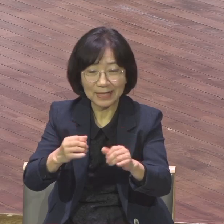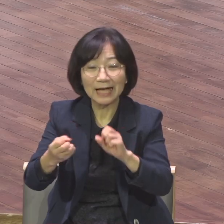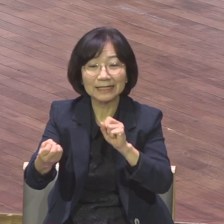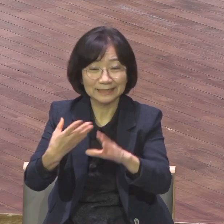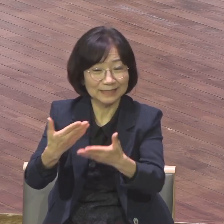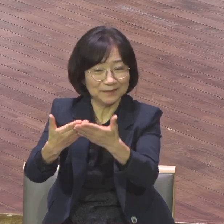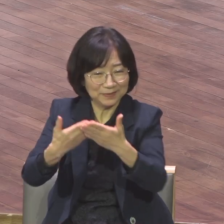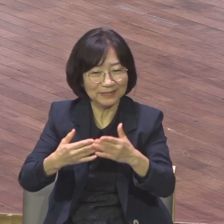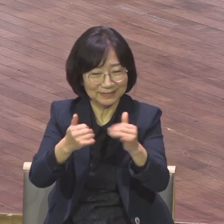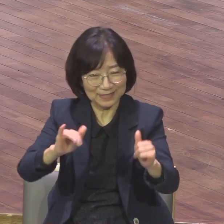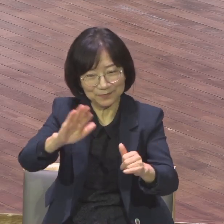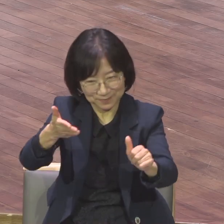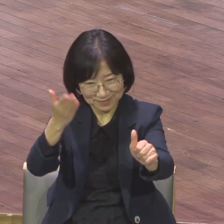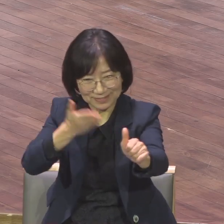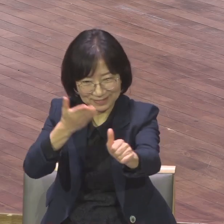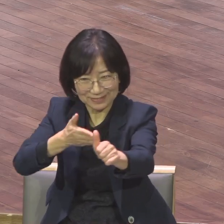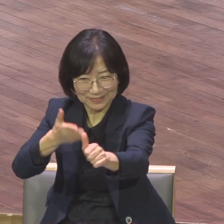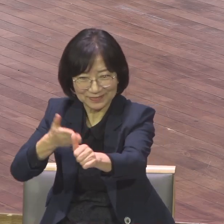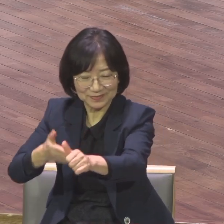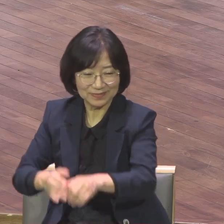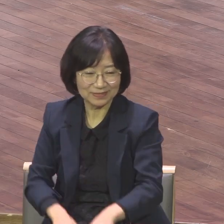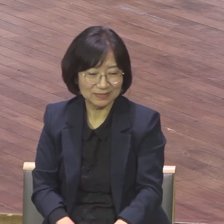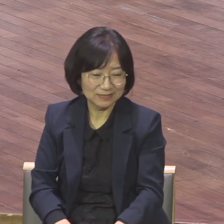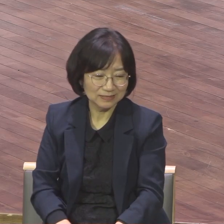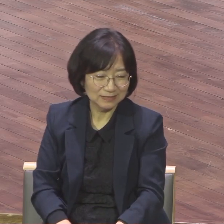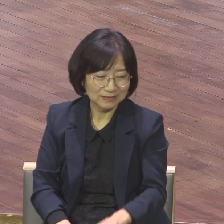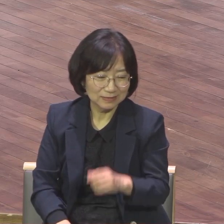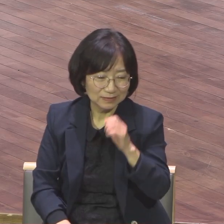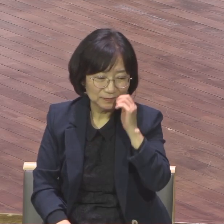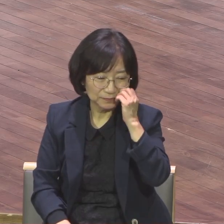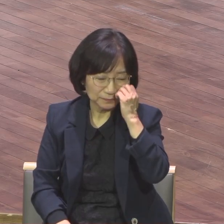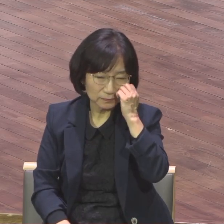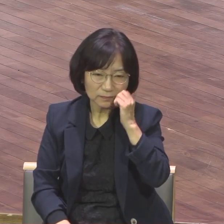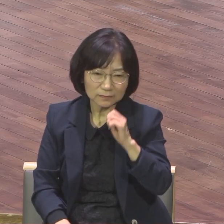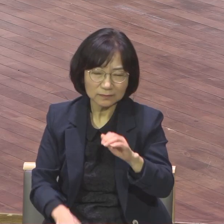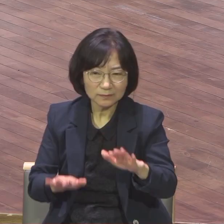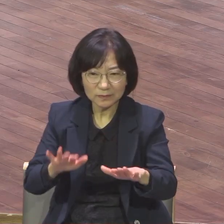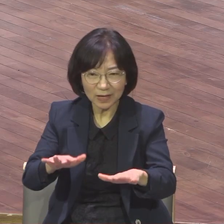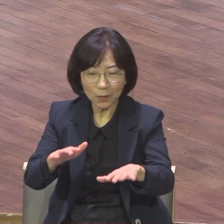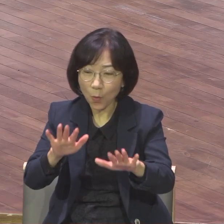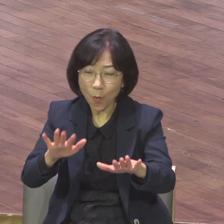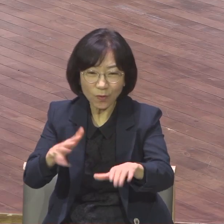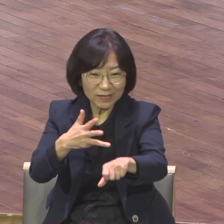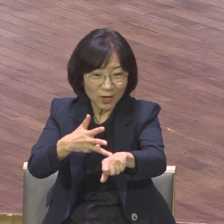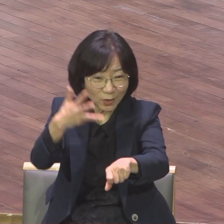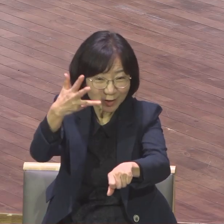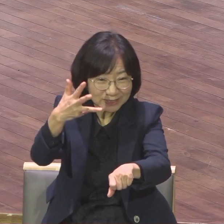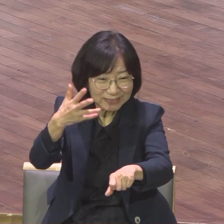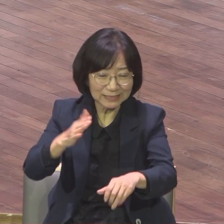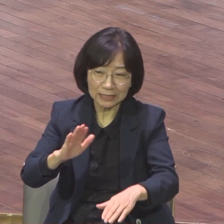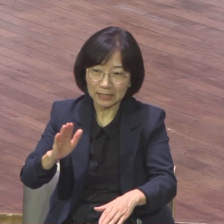되시기 바랍니다. 지금 8시부터 지금 대통령 후보들이 나와갖고 지금